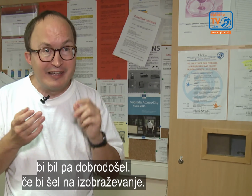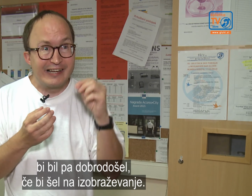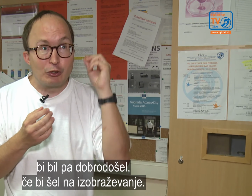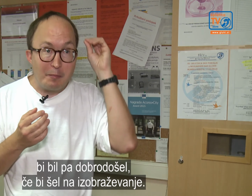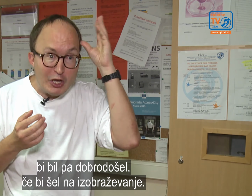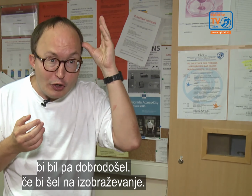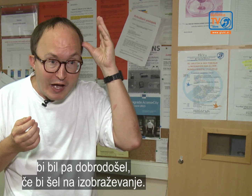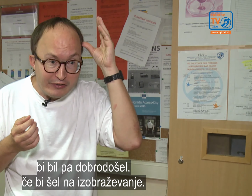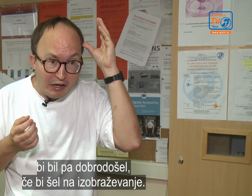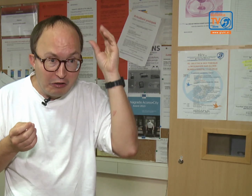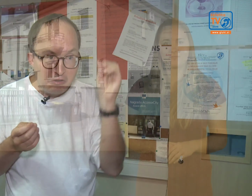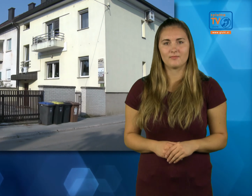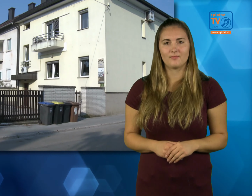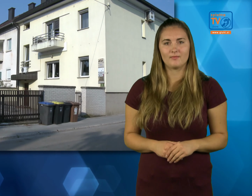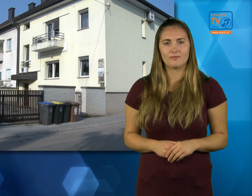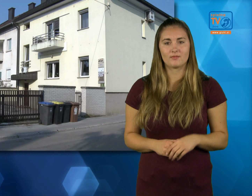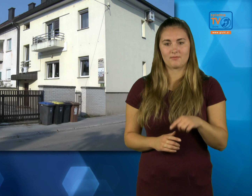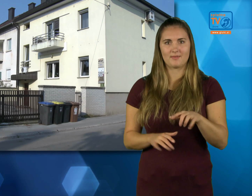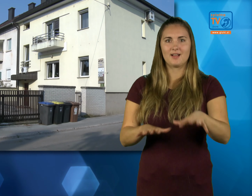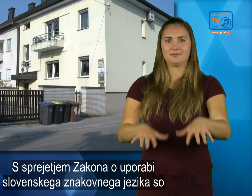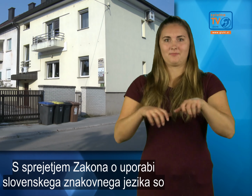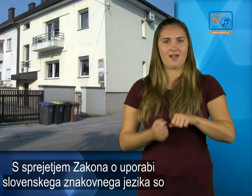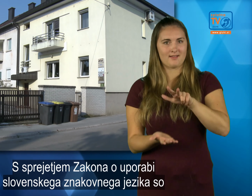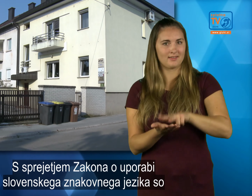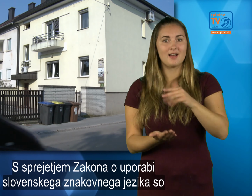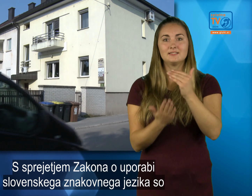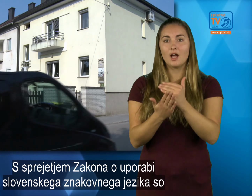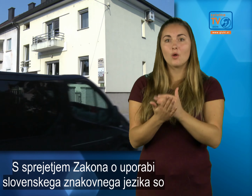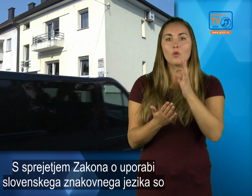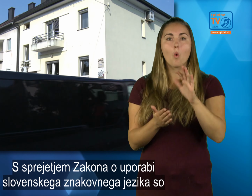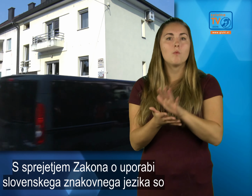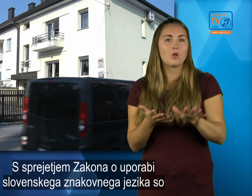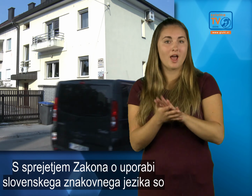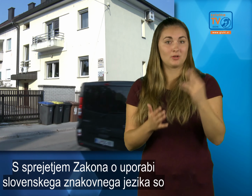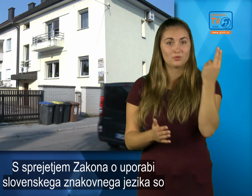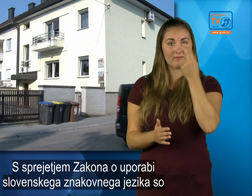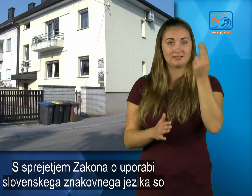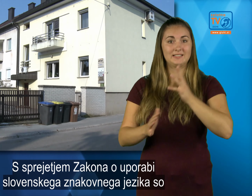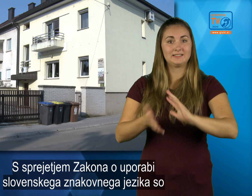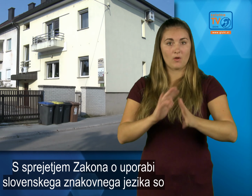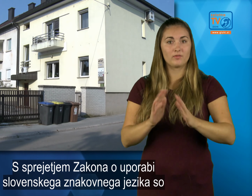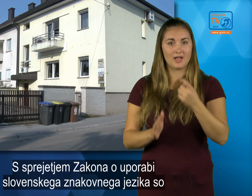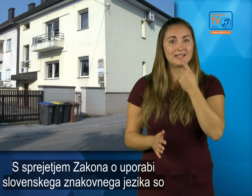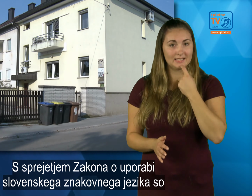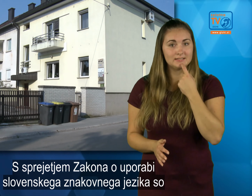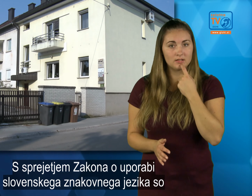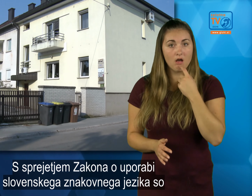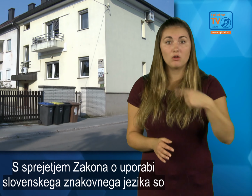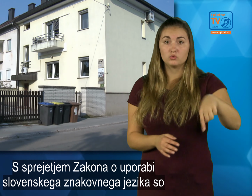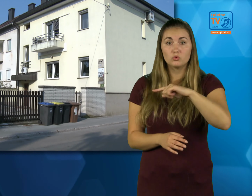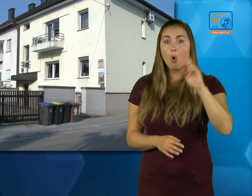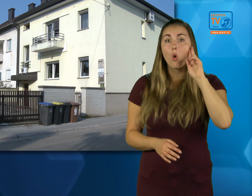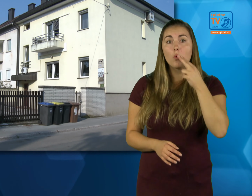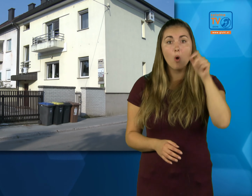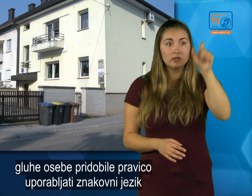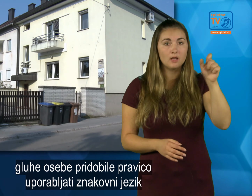na izobraževanje. S sprejetjem zakona o uporabi slovenskega znakovnega jezika so